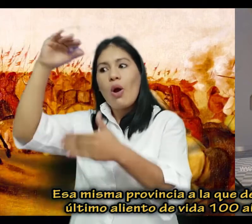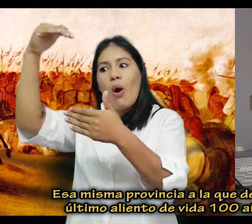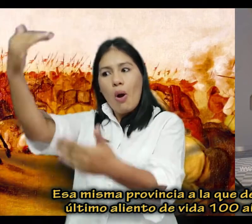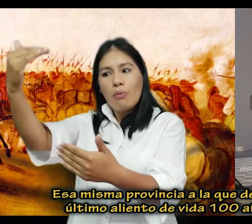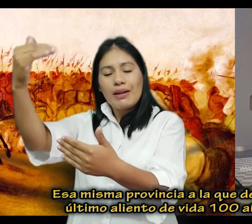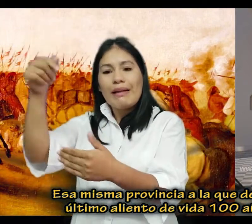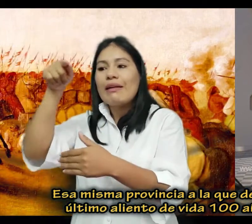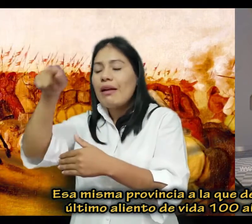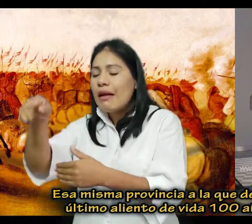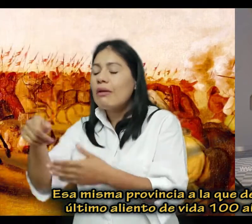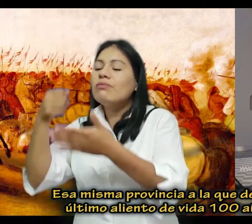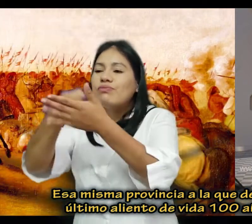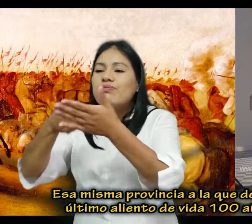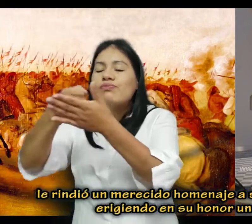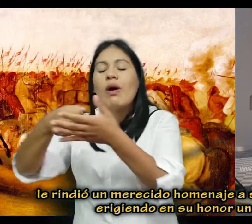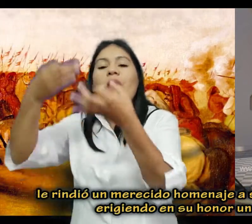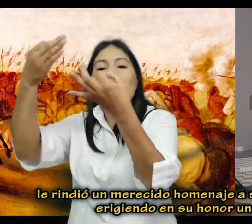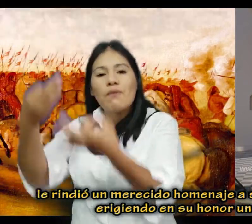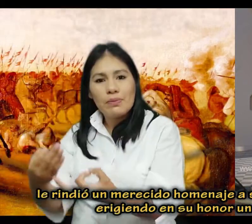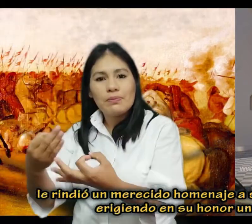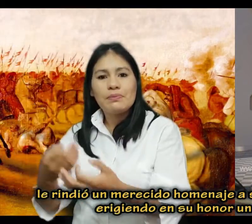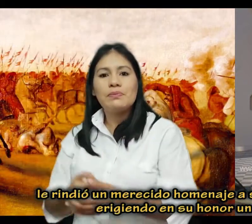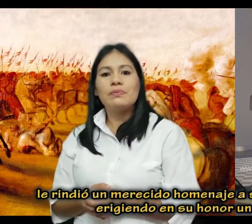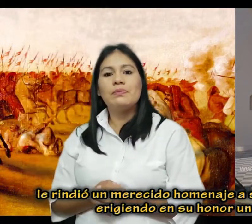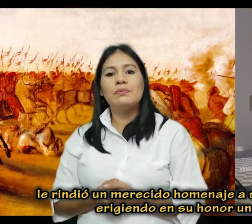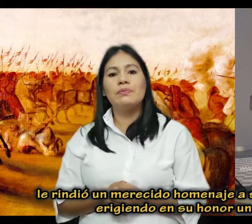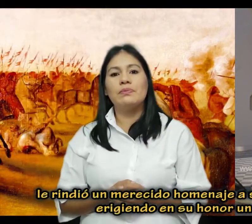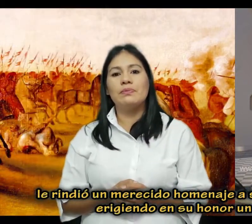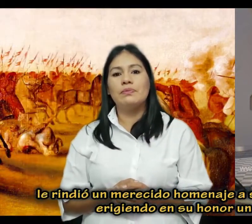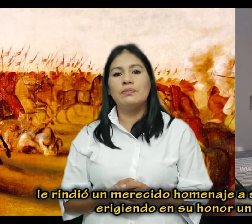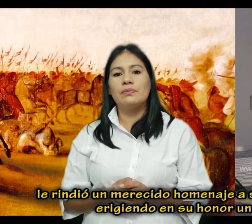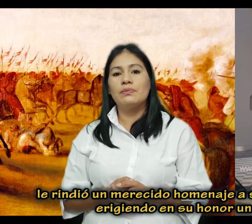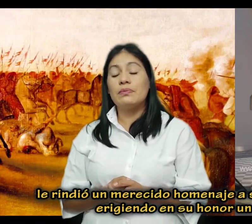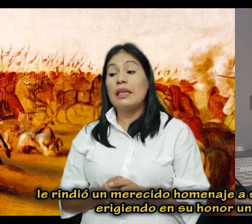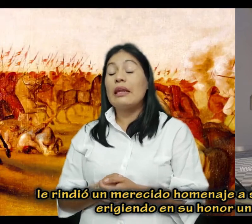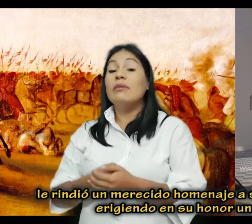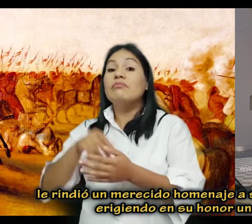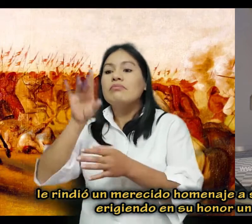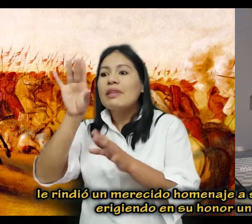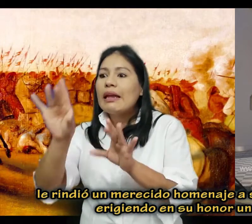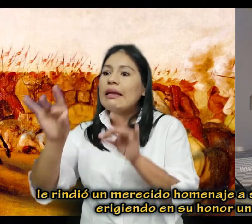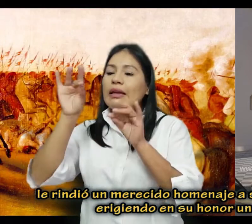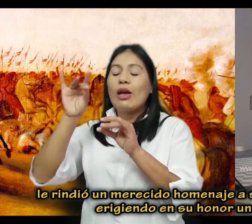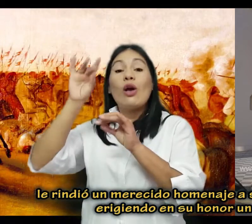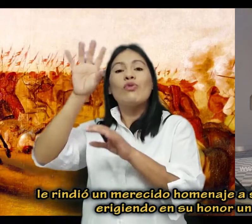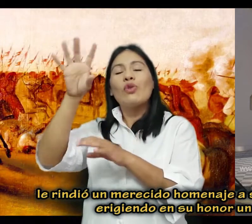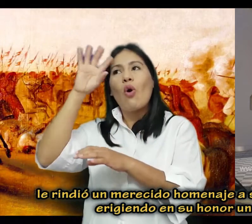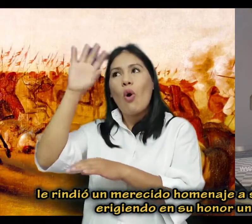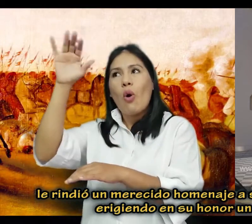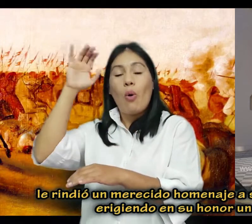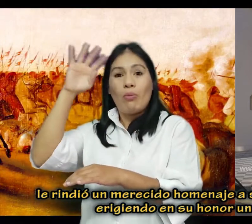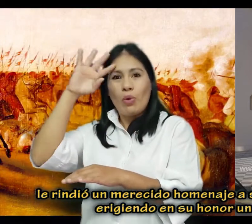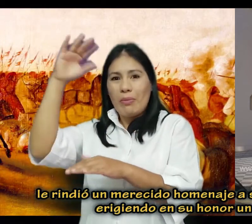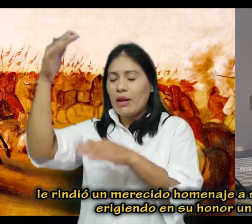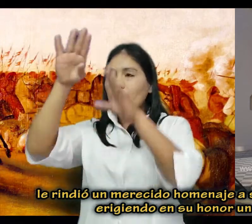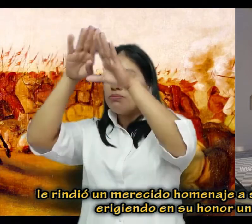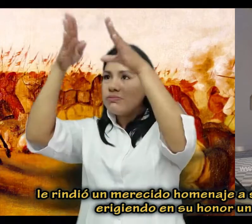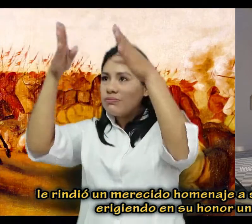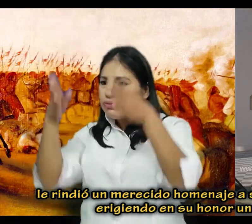le rindió un merecido homenaje a su hombría de bien, erigiendo en su honor un